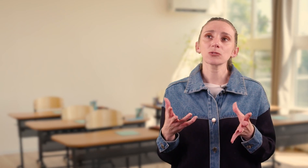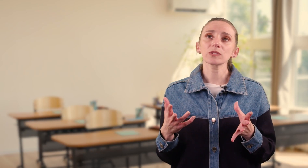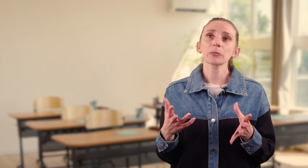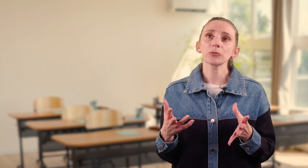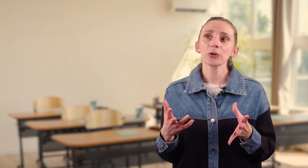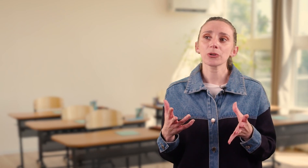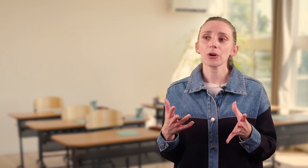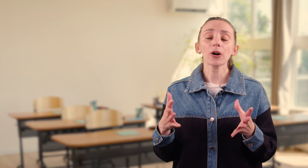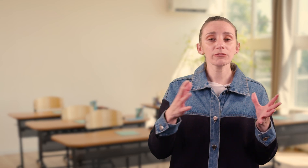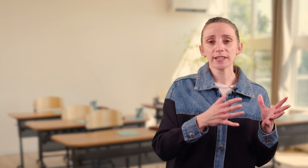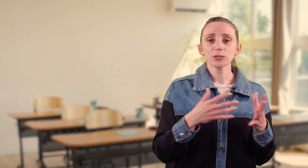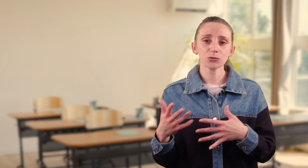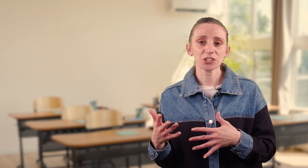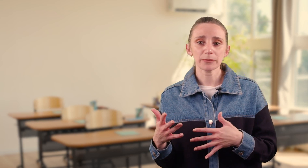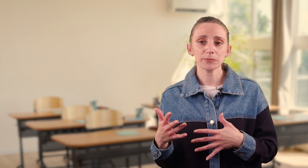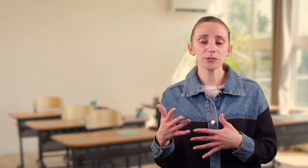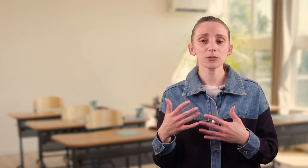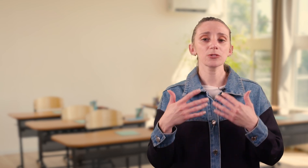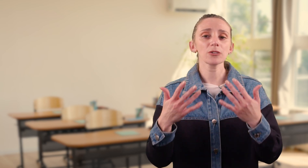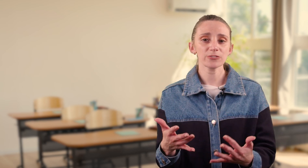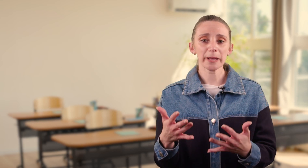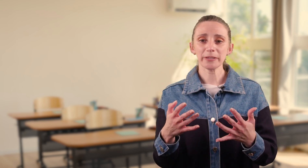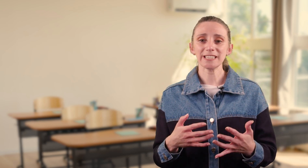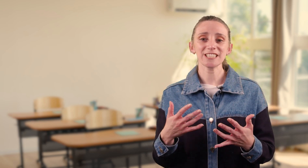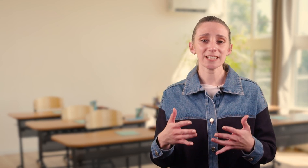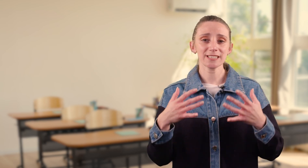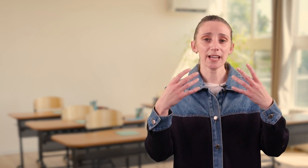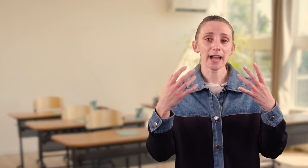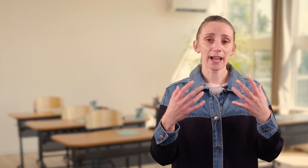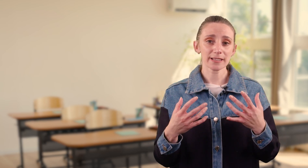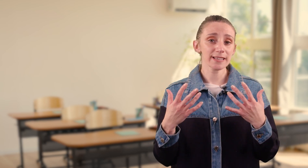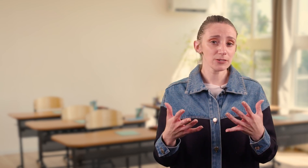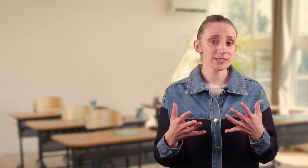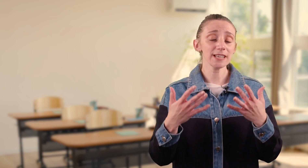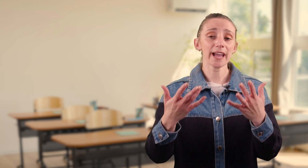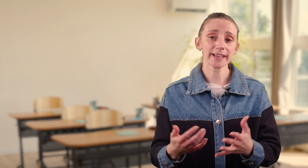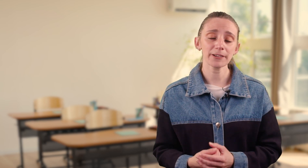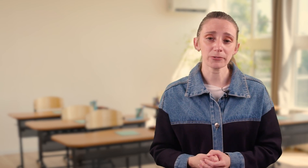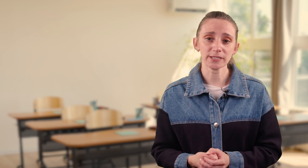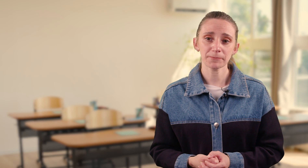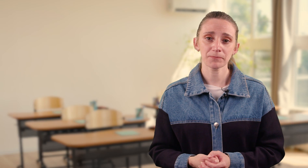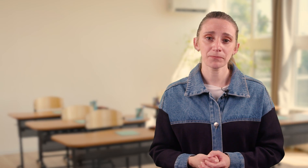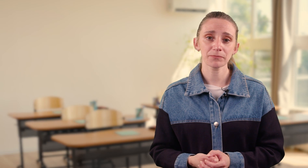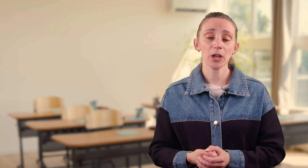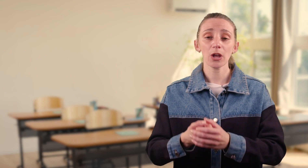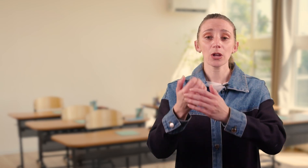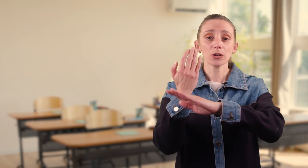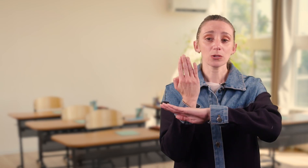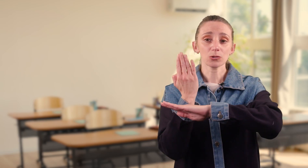tout simplement enlever le sujet, puisque dans le verbe, il est déjà dit qui le dit et à qui on le dit. Je